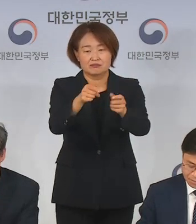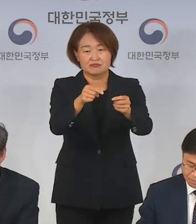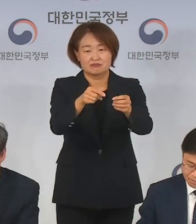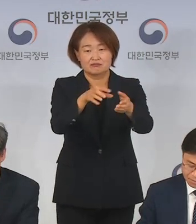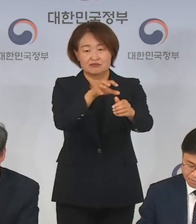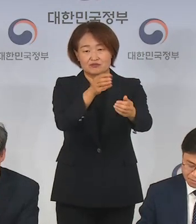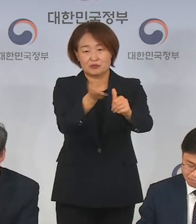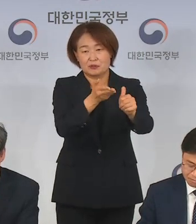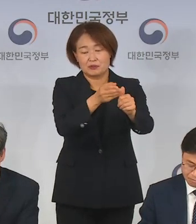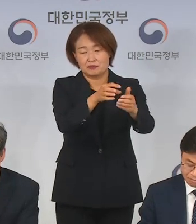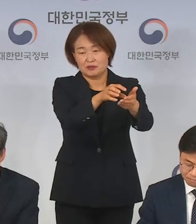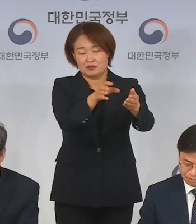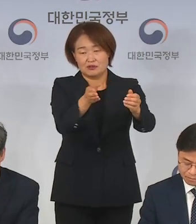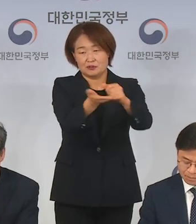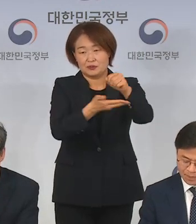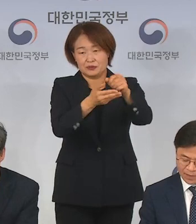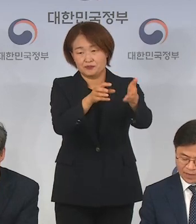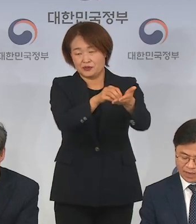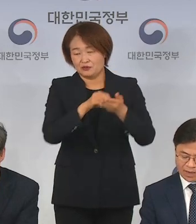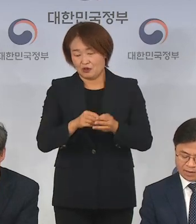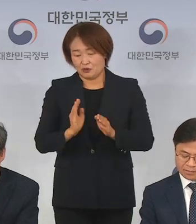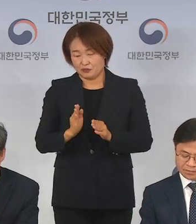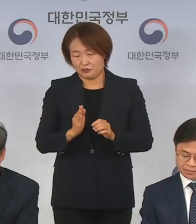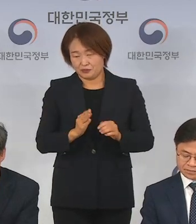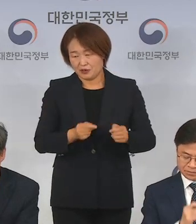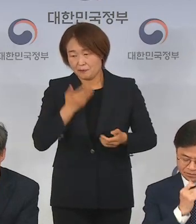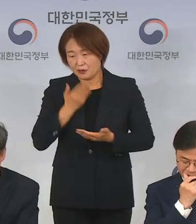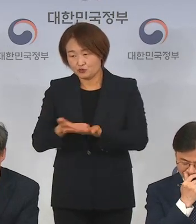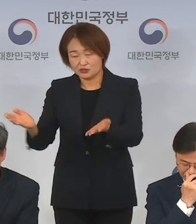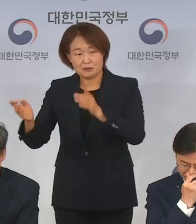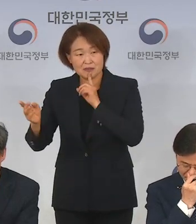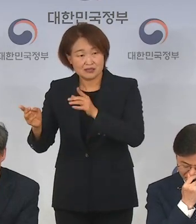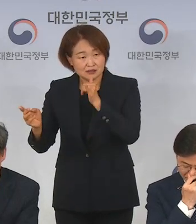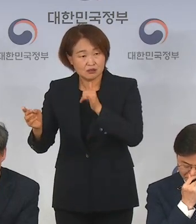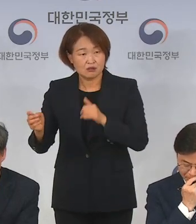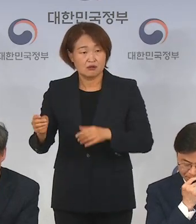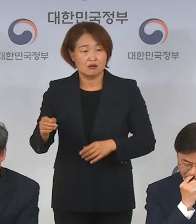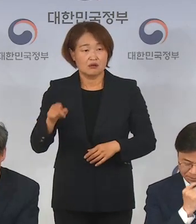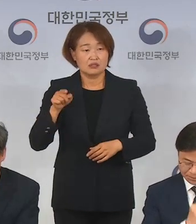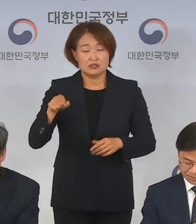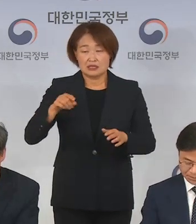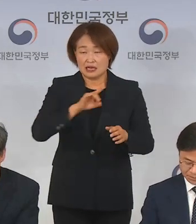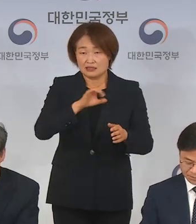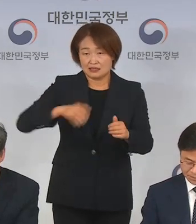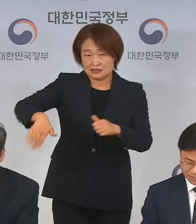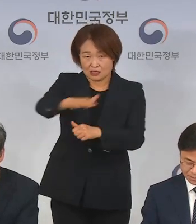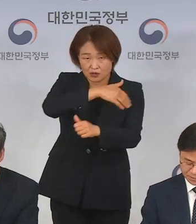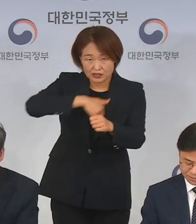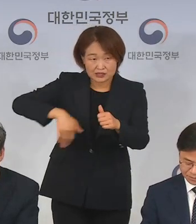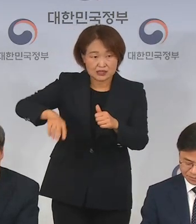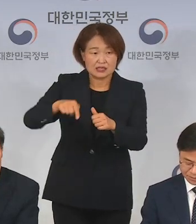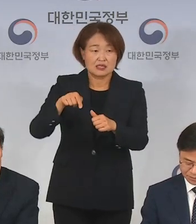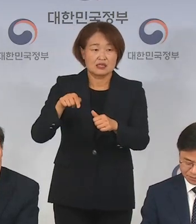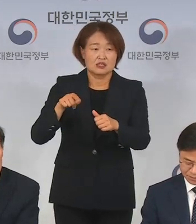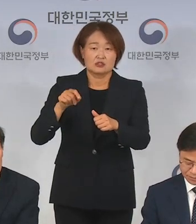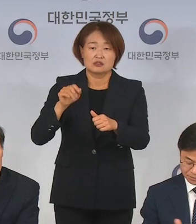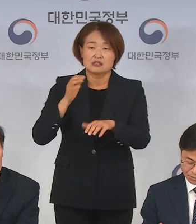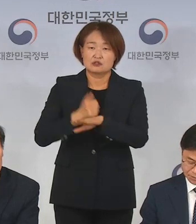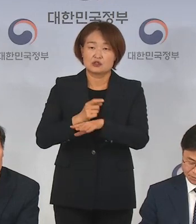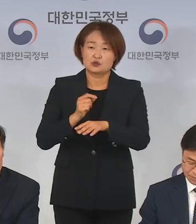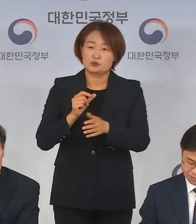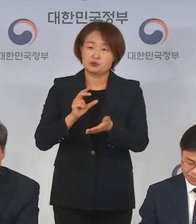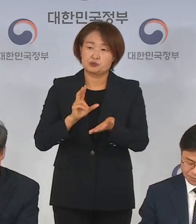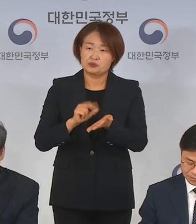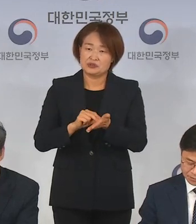이제 수산물에 대한 우리 국민들의 염려가 큰데, 이런 어떤 일련의 흐름들이 혹시나 영향을 주지